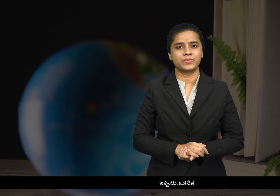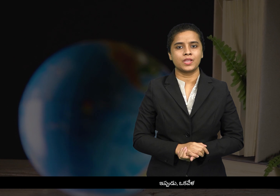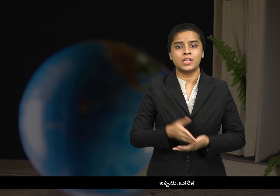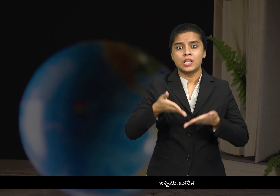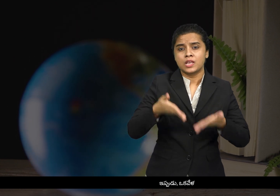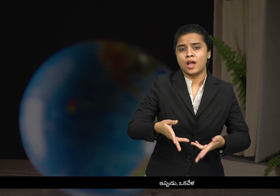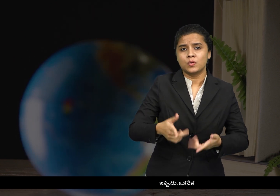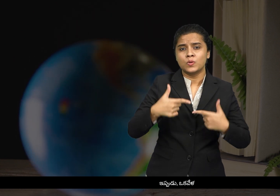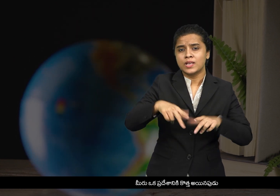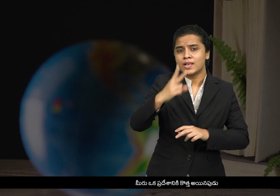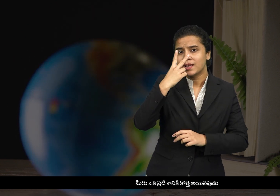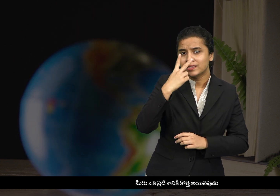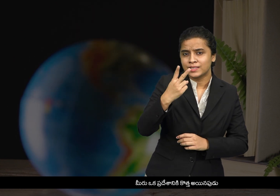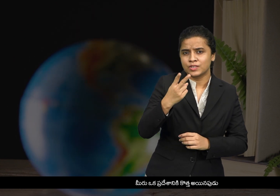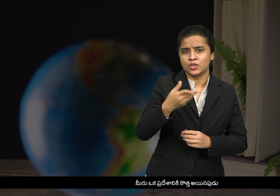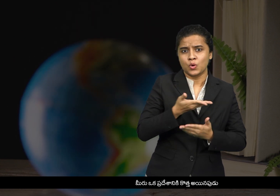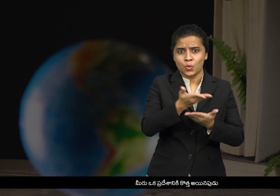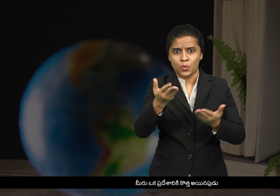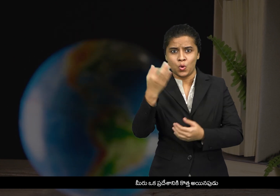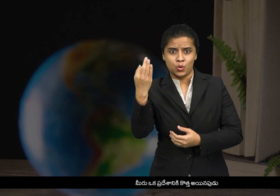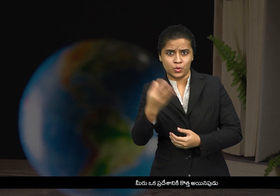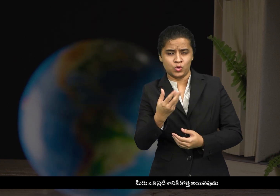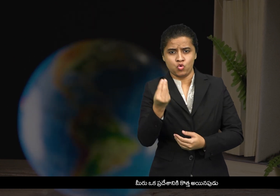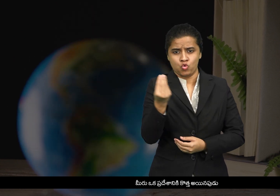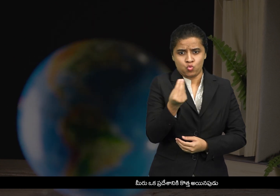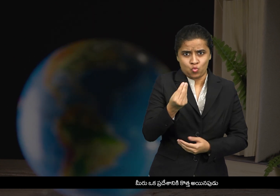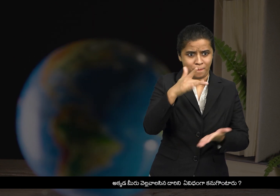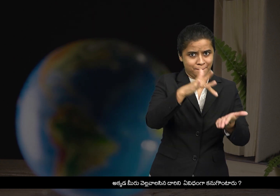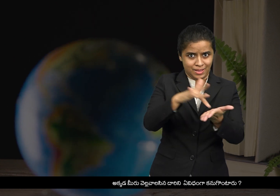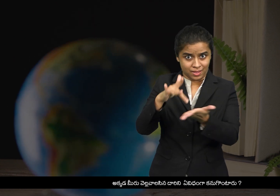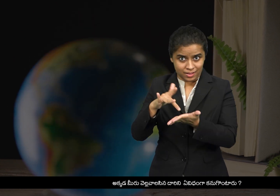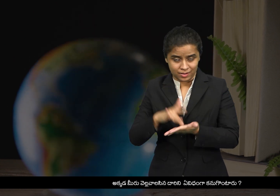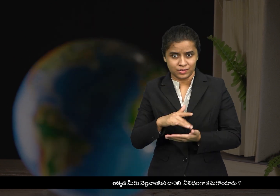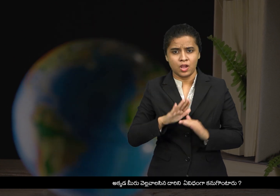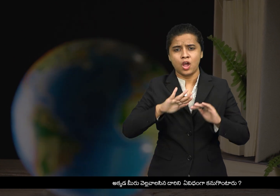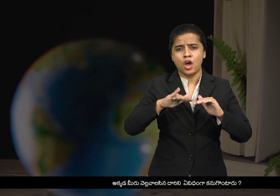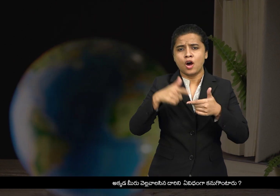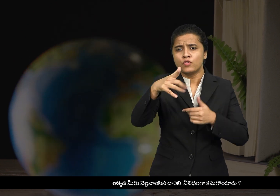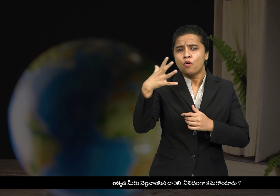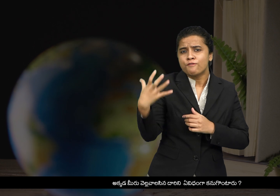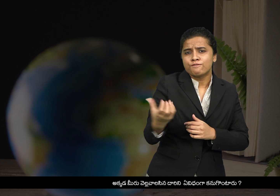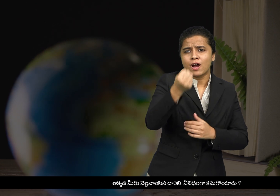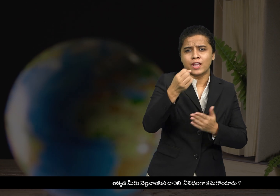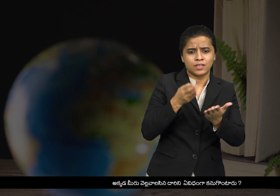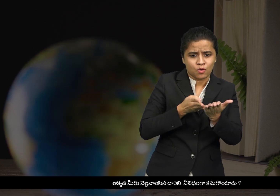ఒకవేళ మీరు ఒక ప్రదేశానికి కొత్త అయినప్పుడు అక్కడ మీరు వెళ్ళవలసిన దారి ఏ విధంగా